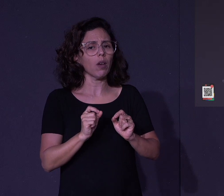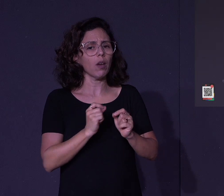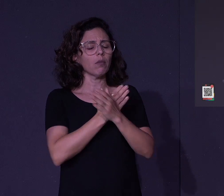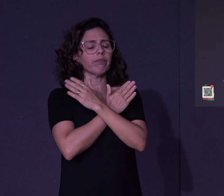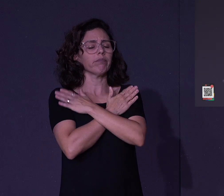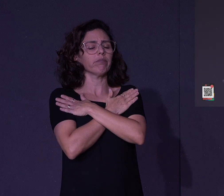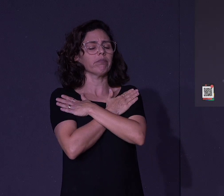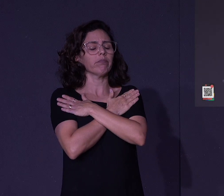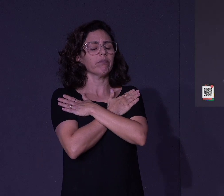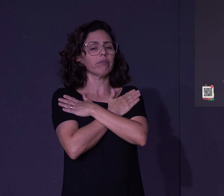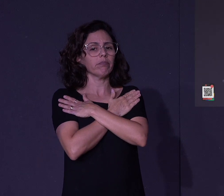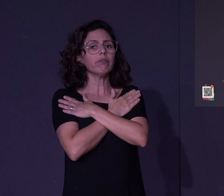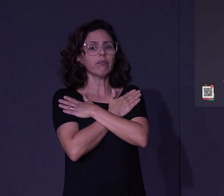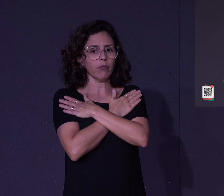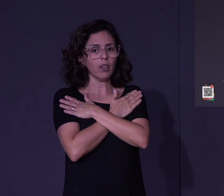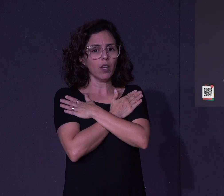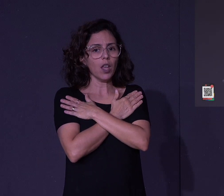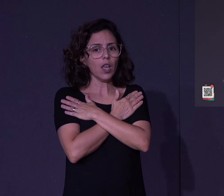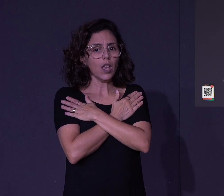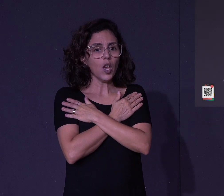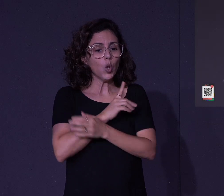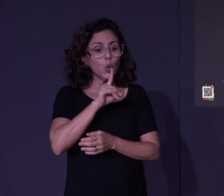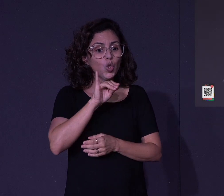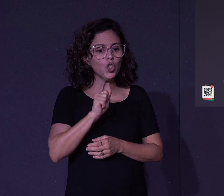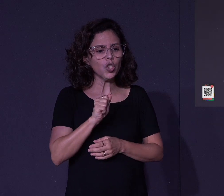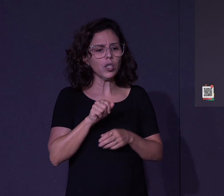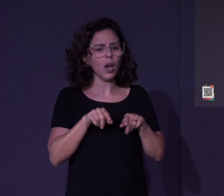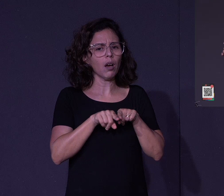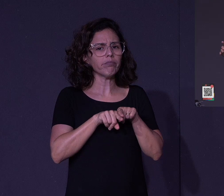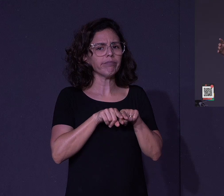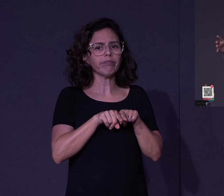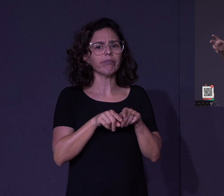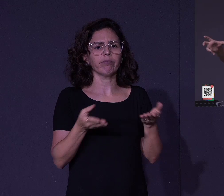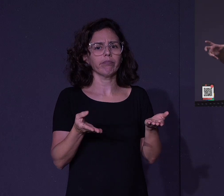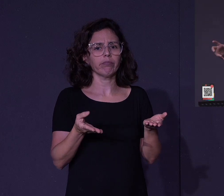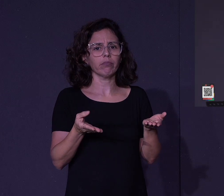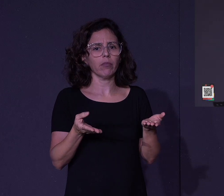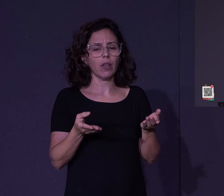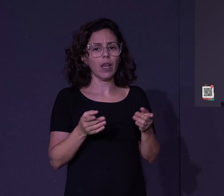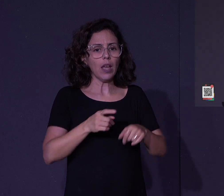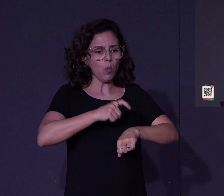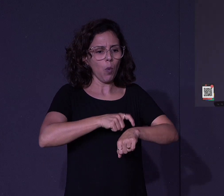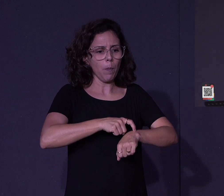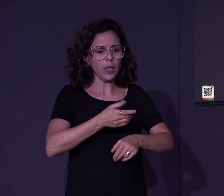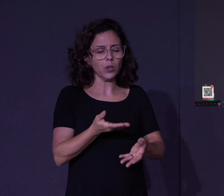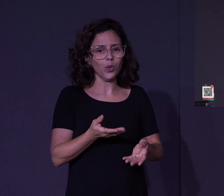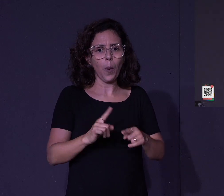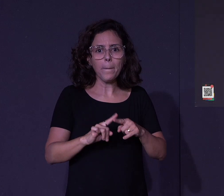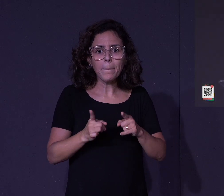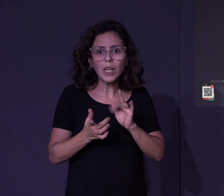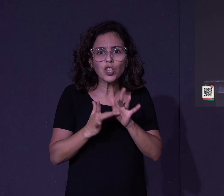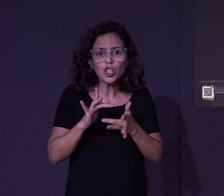estar exatamente naquela hora. Naquele momento. Aonde? Na porta